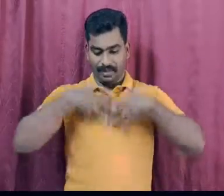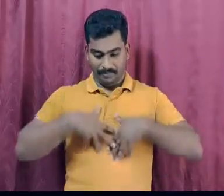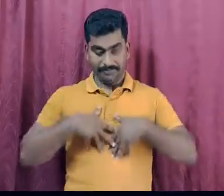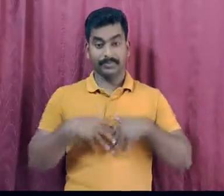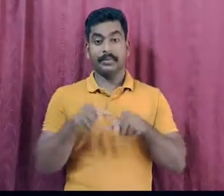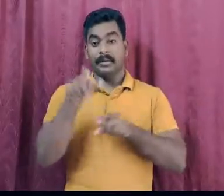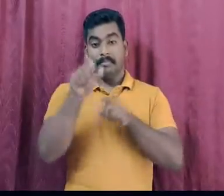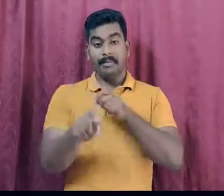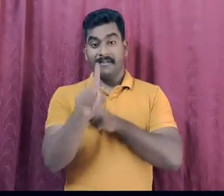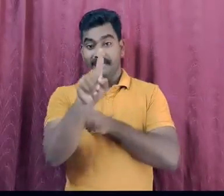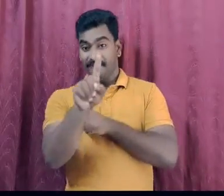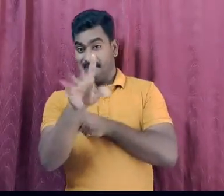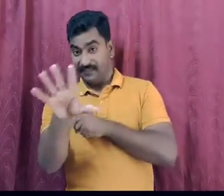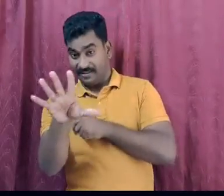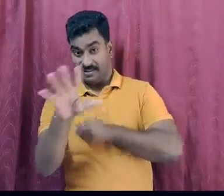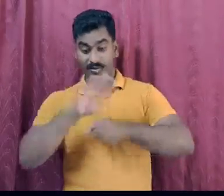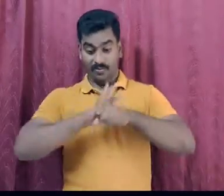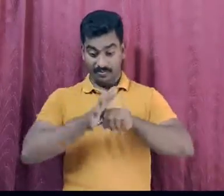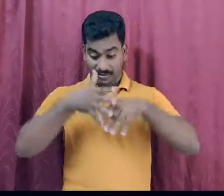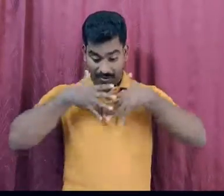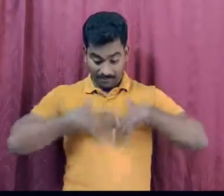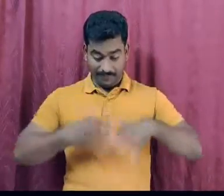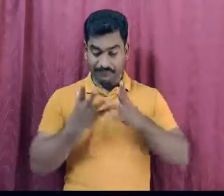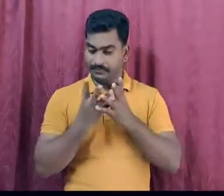15 പേർ രോഗമുക്തി നേടി.